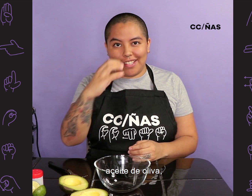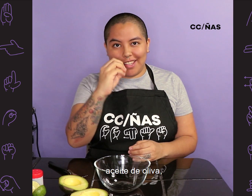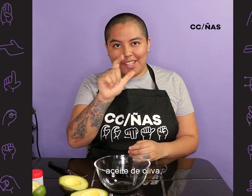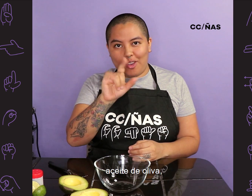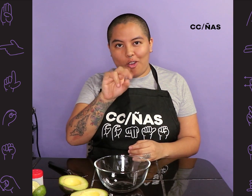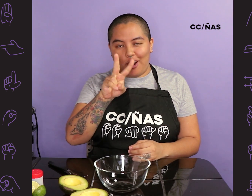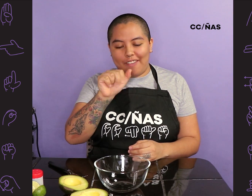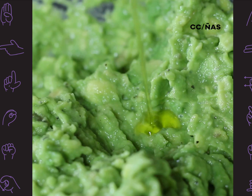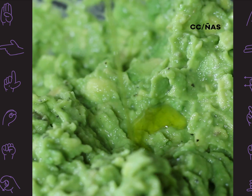Aceite de oliva,